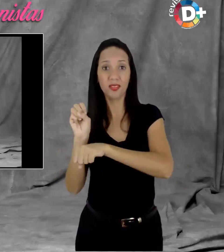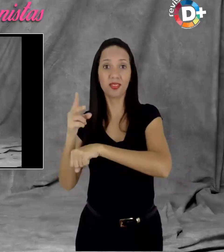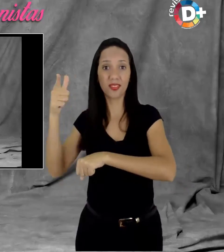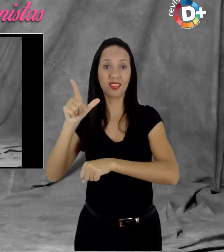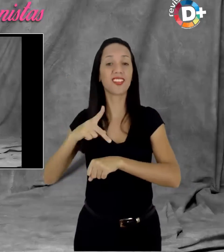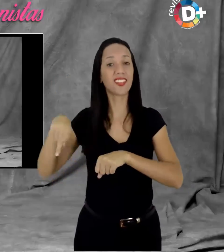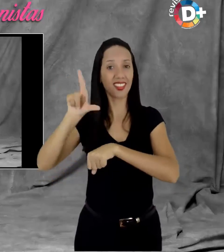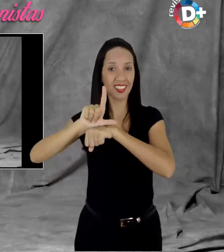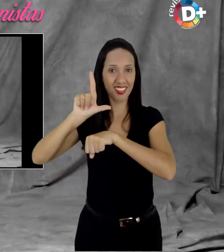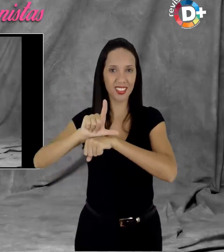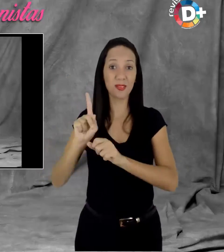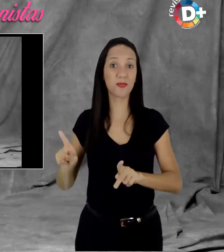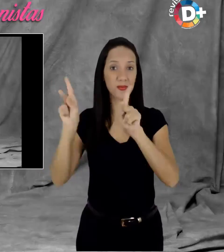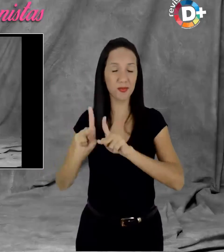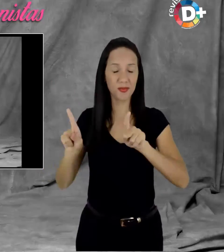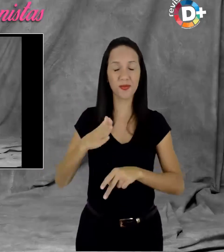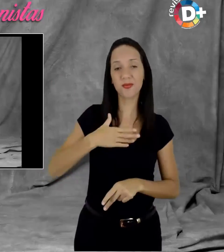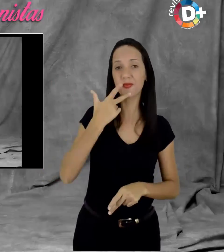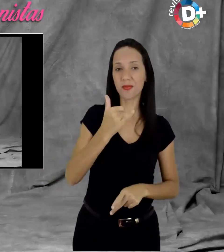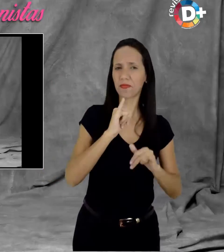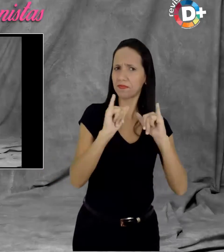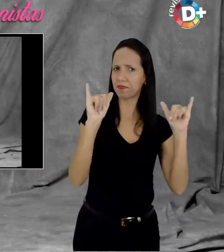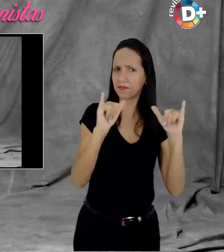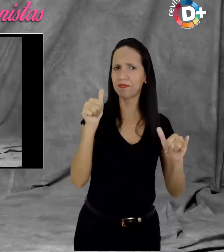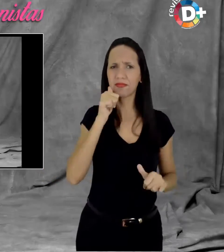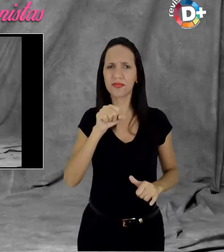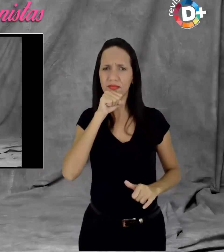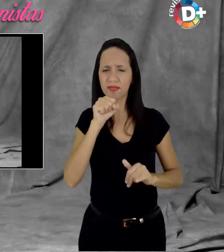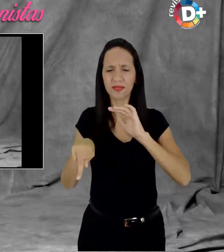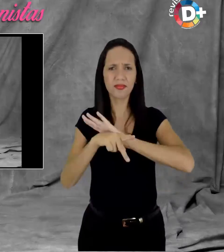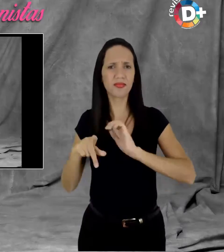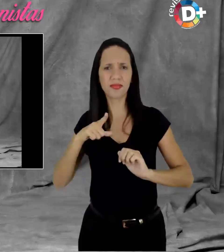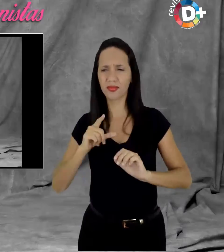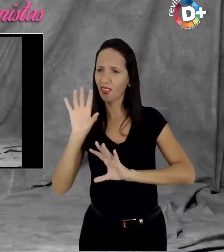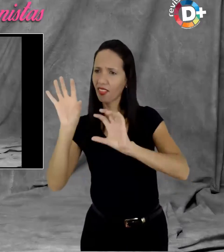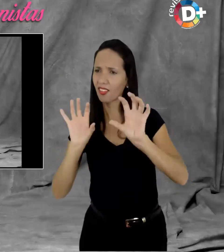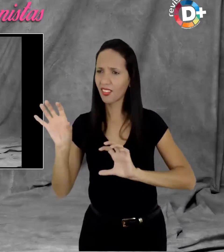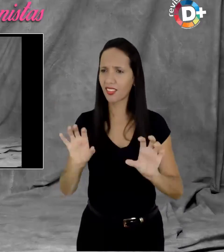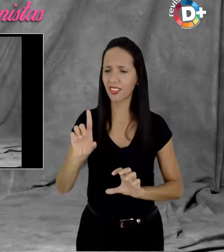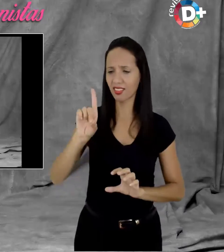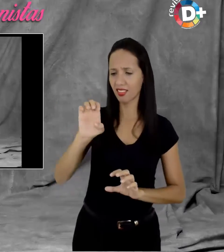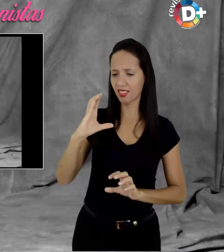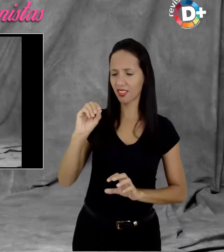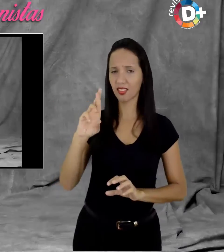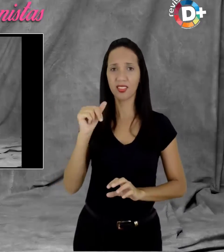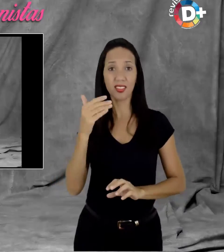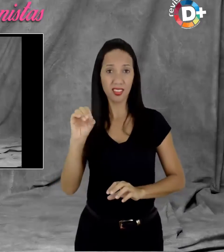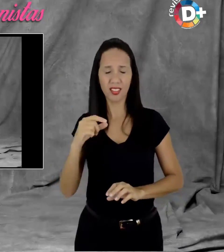era publicitário. Minha mãe é decoradora. Decidimos fazer um coletivo e investir naquilo que